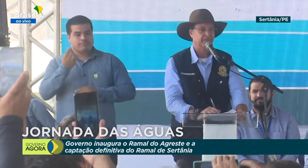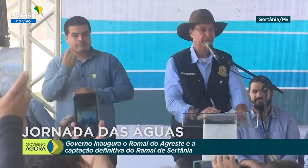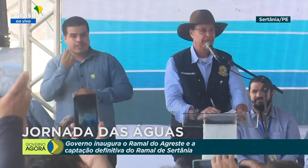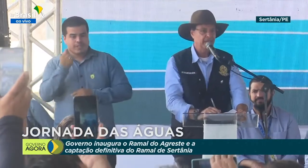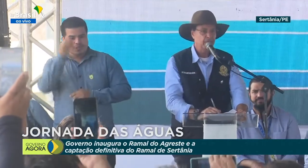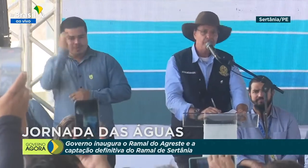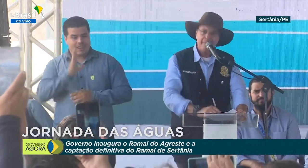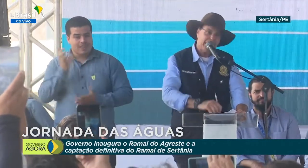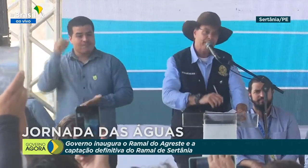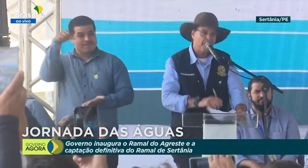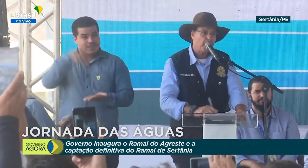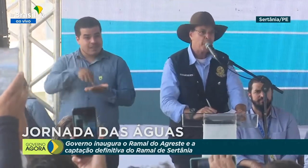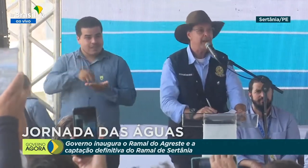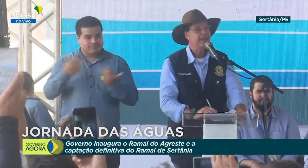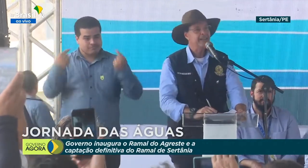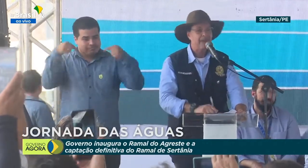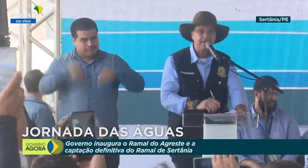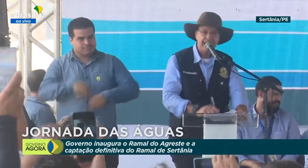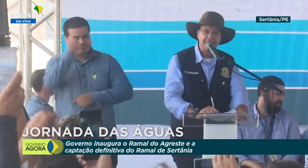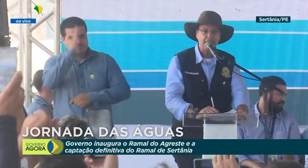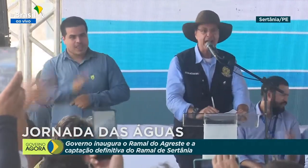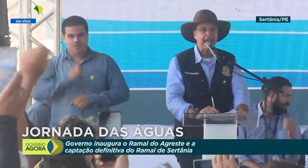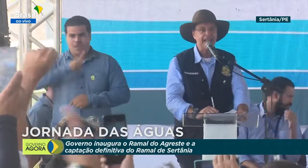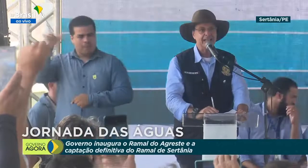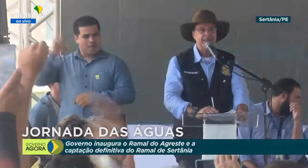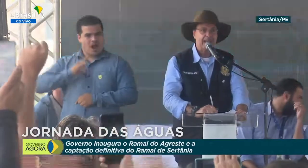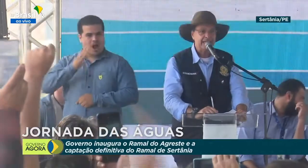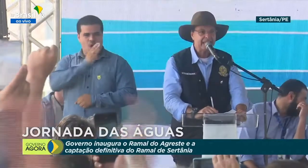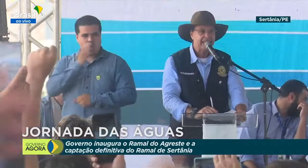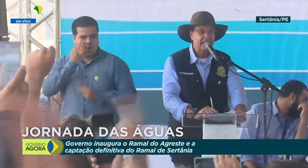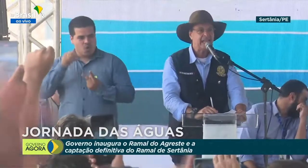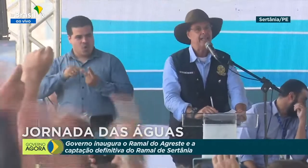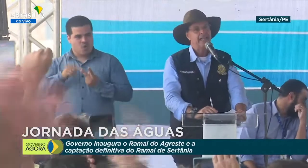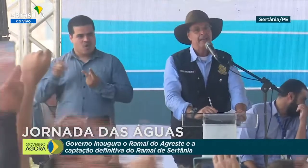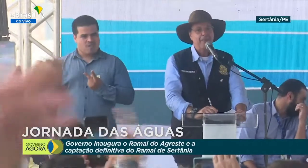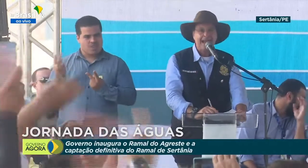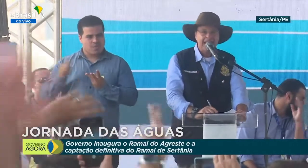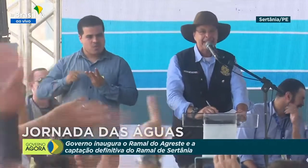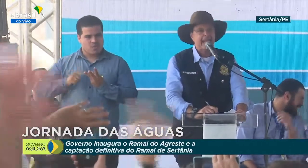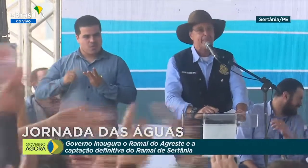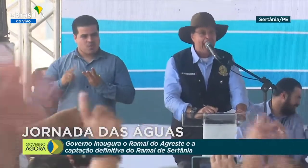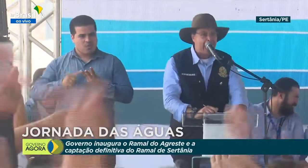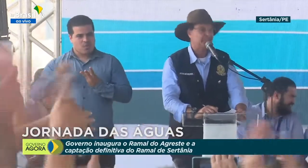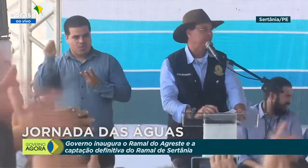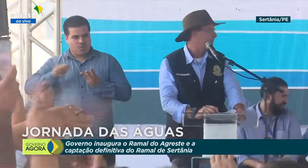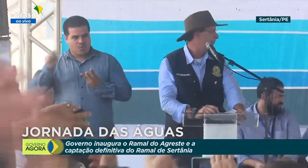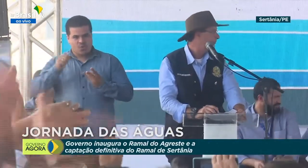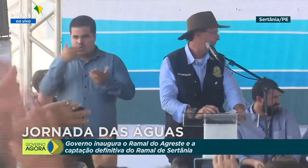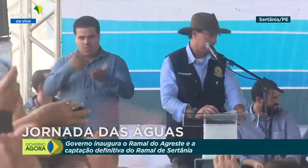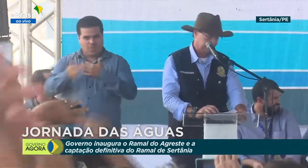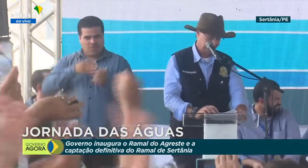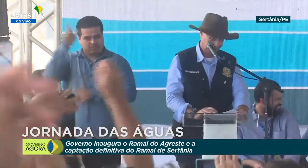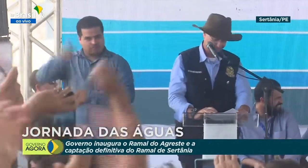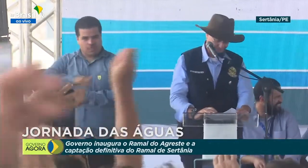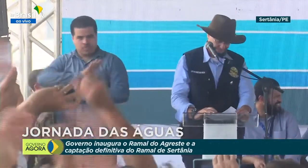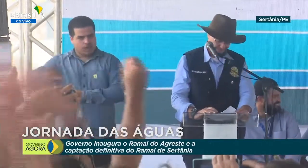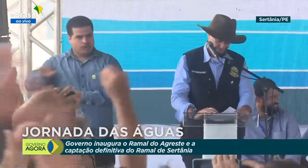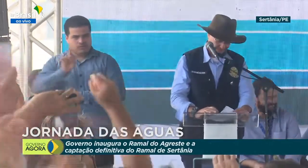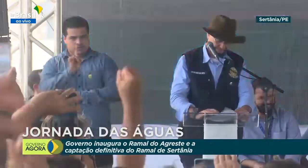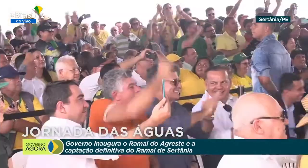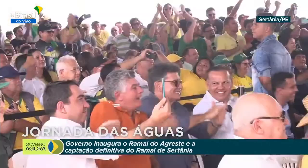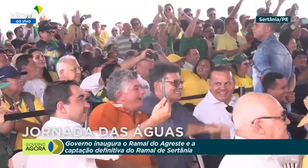Brasil. Não vai mais para Cuba, para Venezuela, para Argentina, para a Casa da Peste.